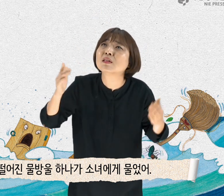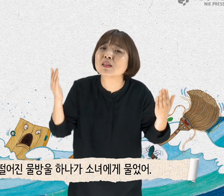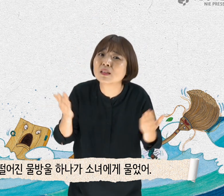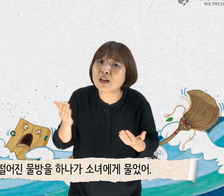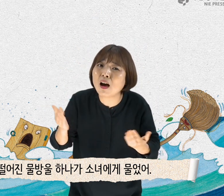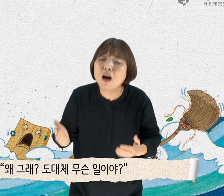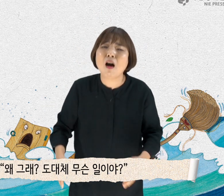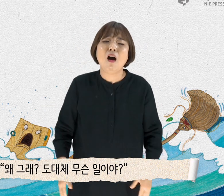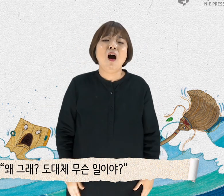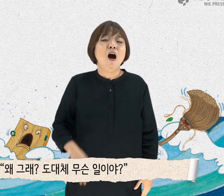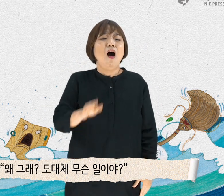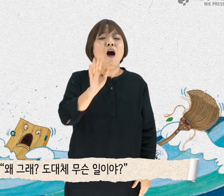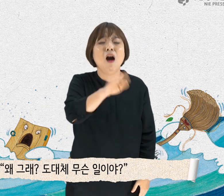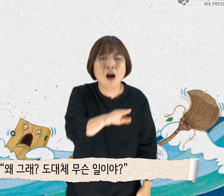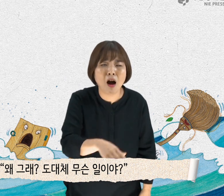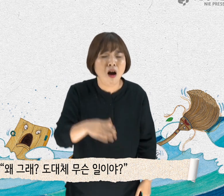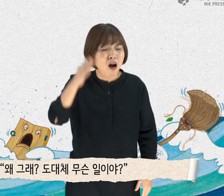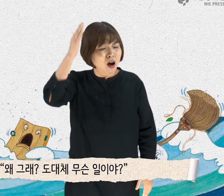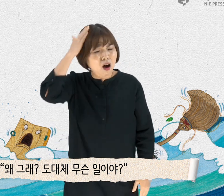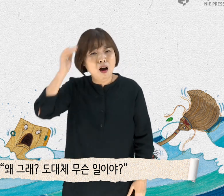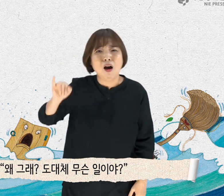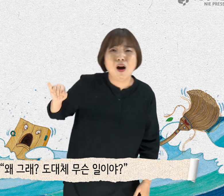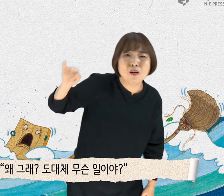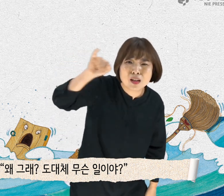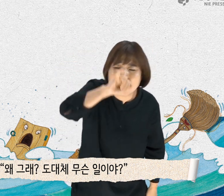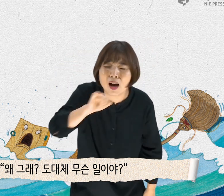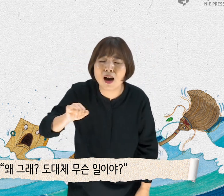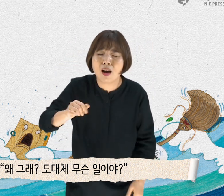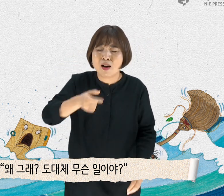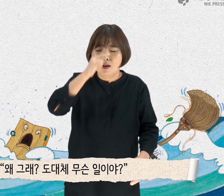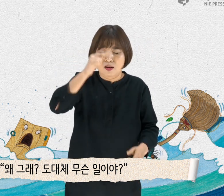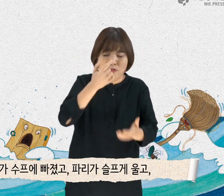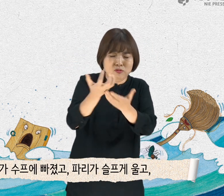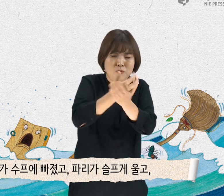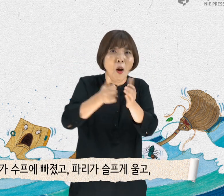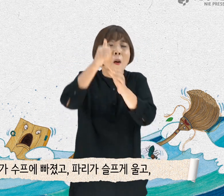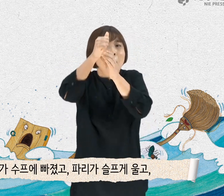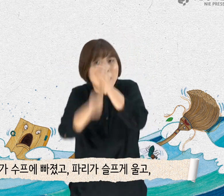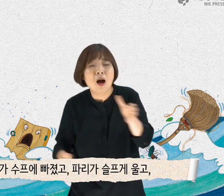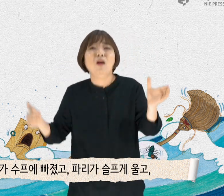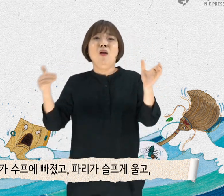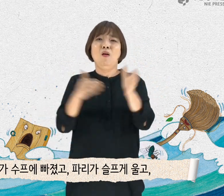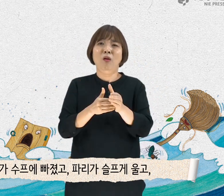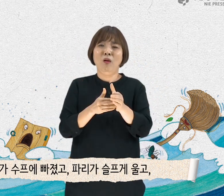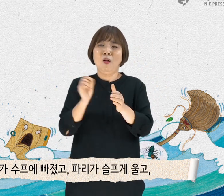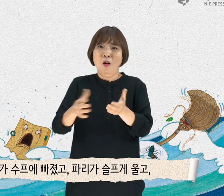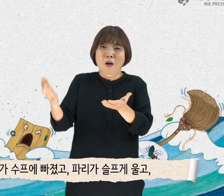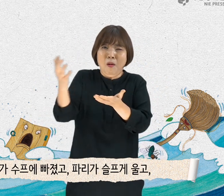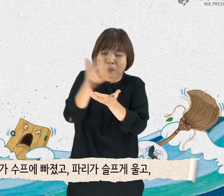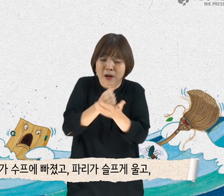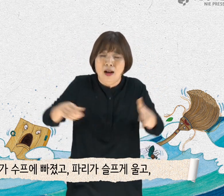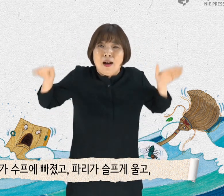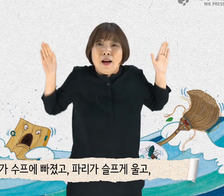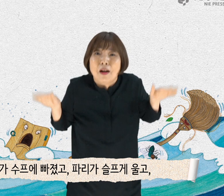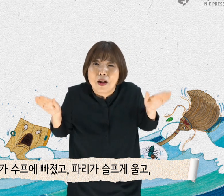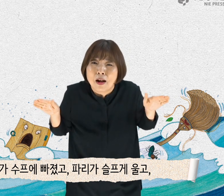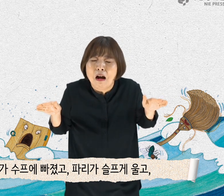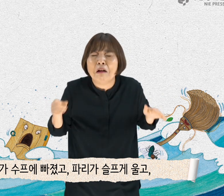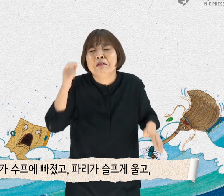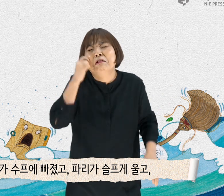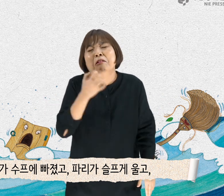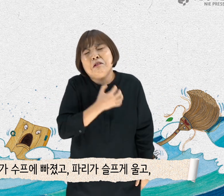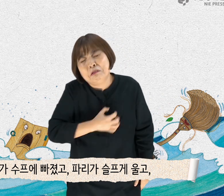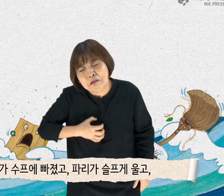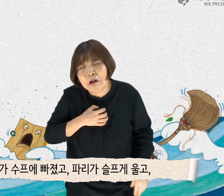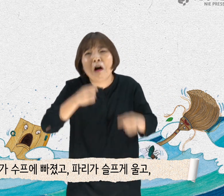물었어. 왜 그래? 도대체 무슨 일이야? 거미가 수프에 빠졌고 파리가